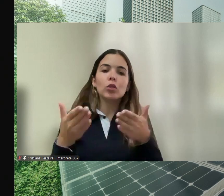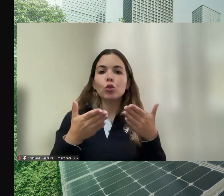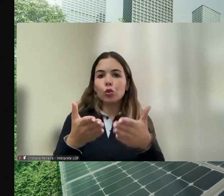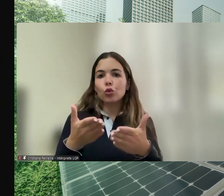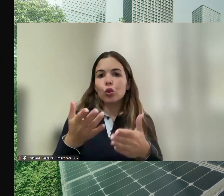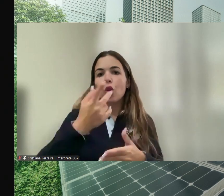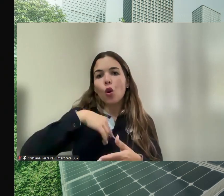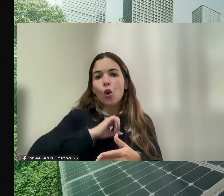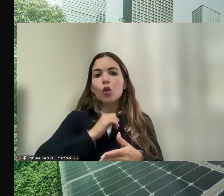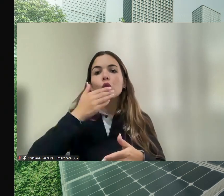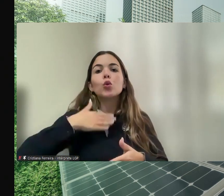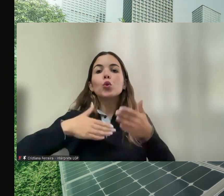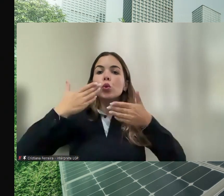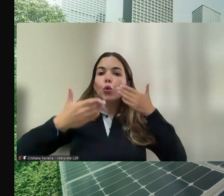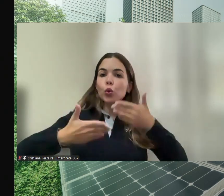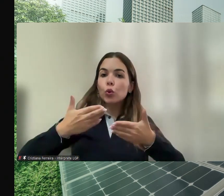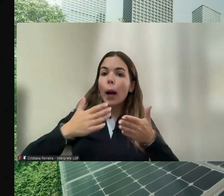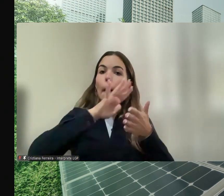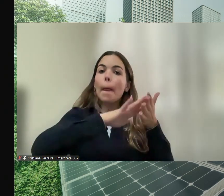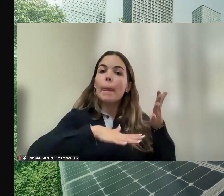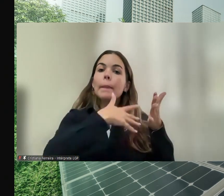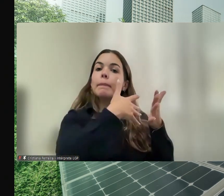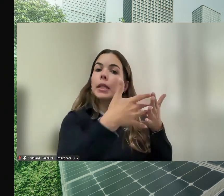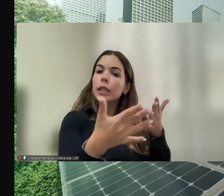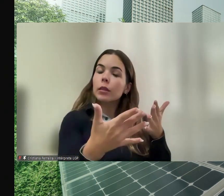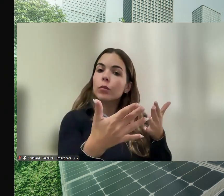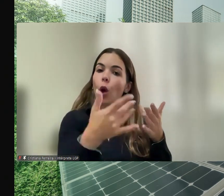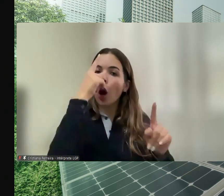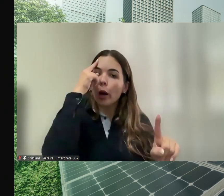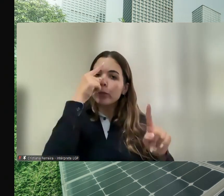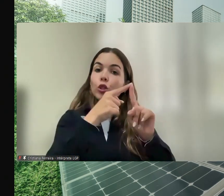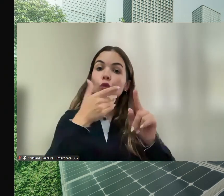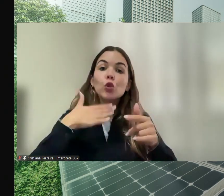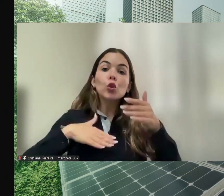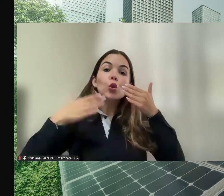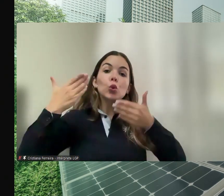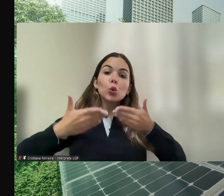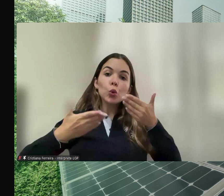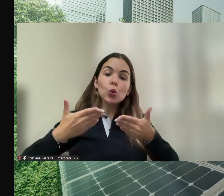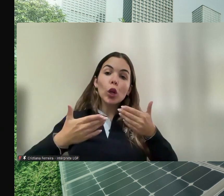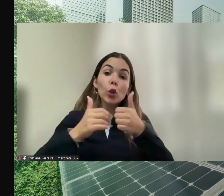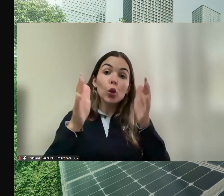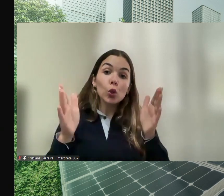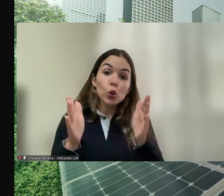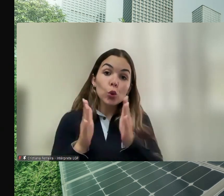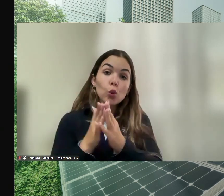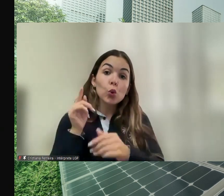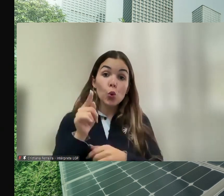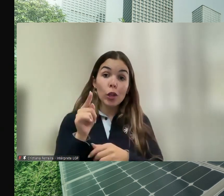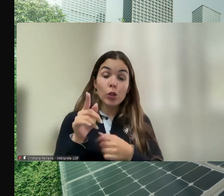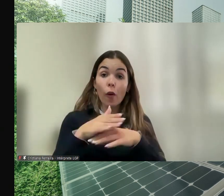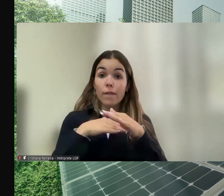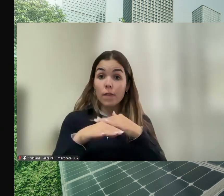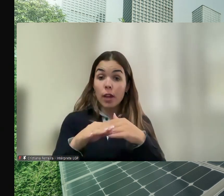de sustentabilidade, em termos de planeamento, no fundo, para a sustentabilidade. Note-se que tudo isto é feito com